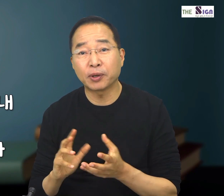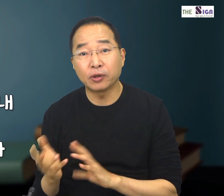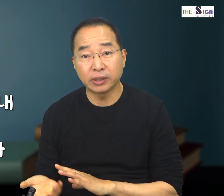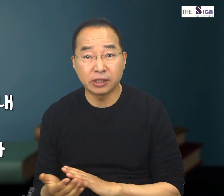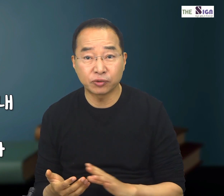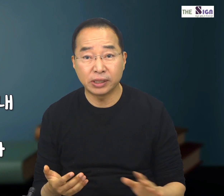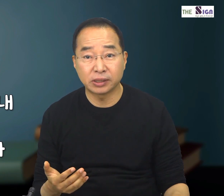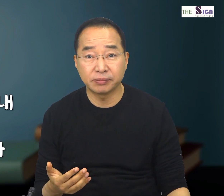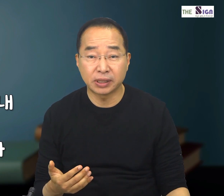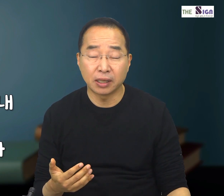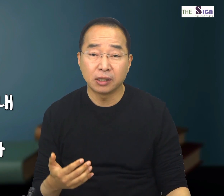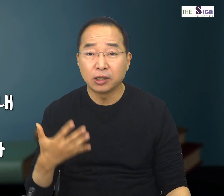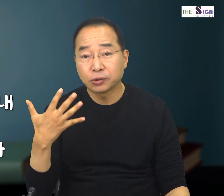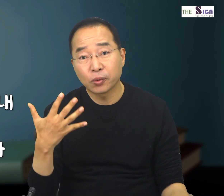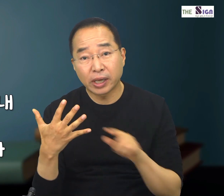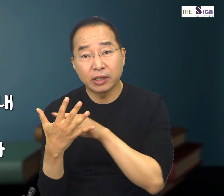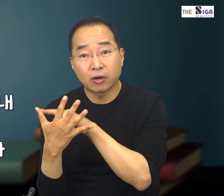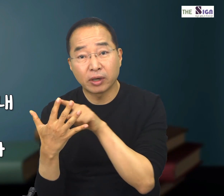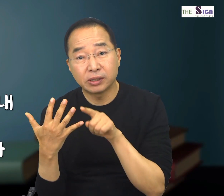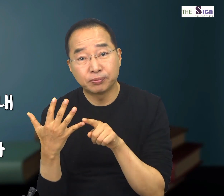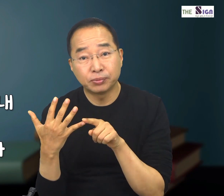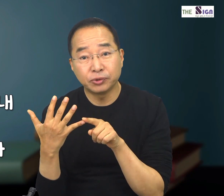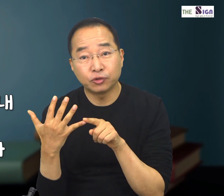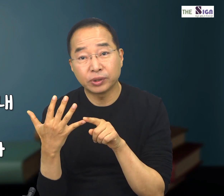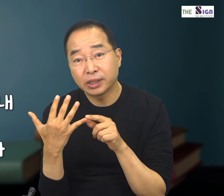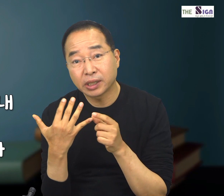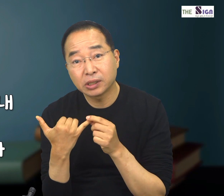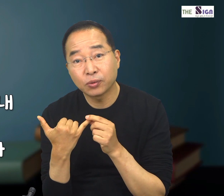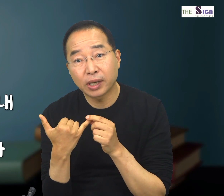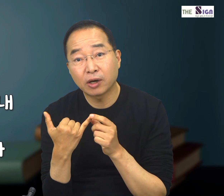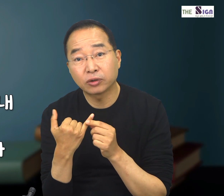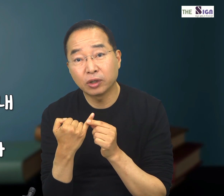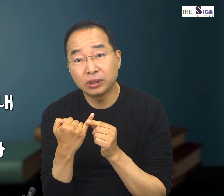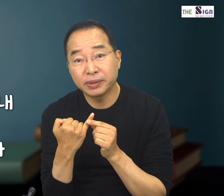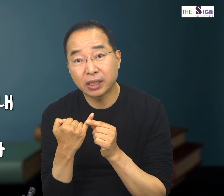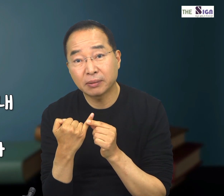변형될 수가 있습니다. 손가락의 여러 가지 부분 중에 새끼손가락은 어떤 의미가 있냐면